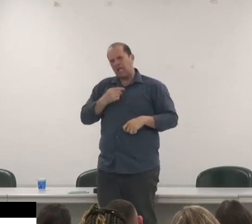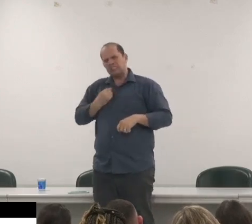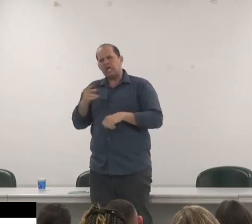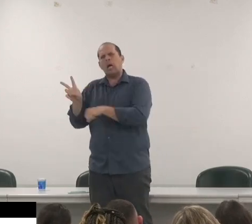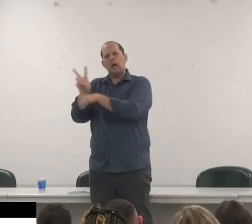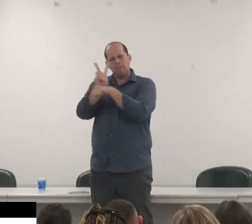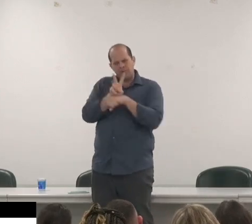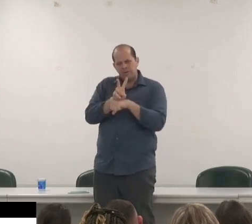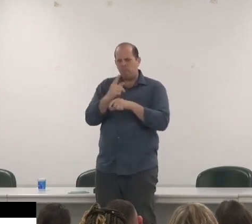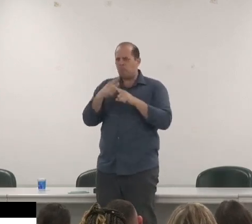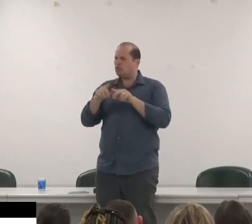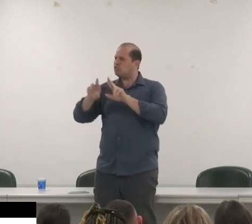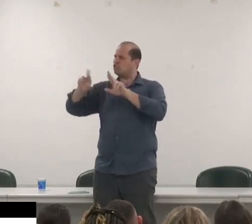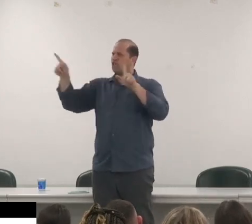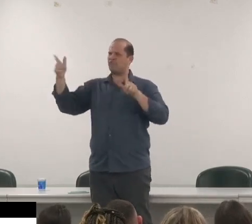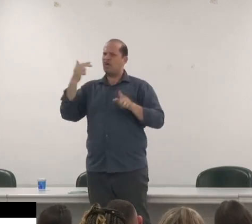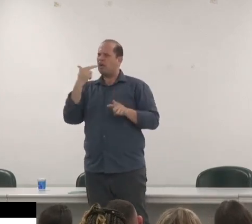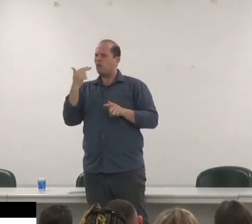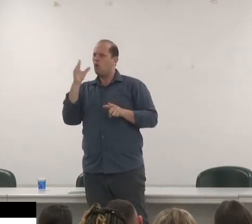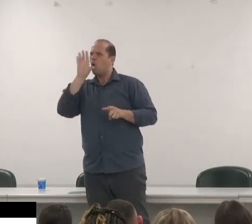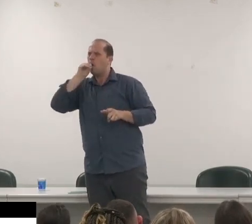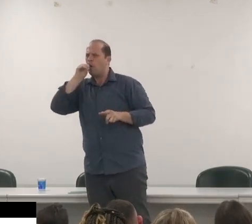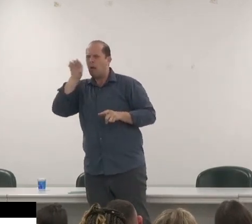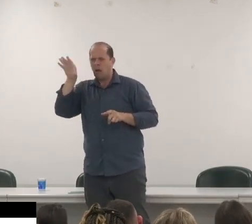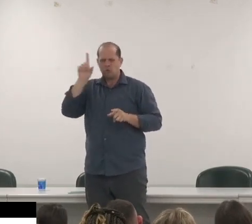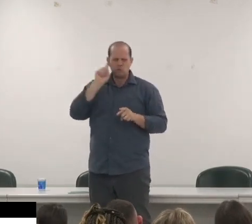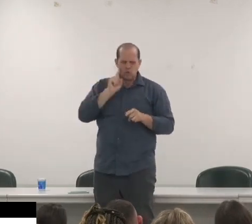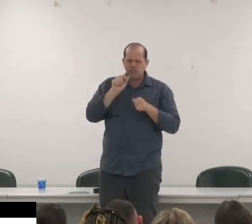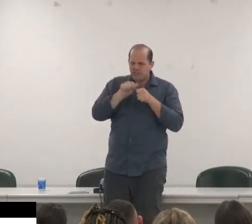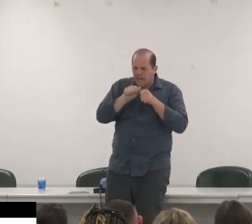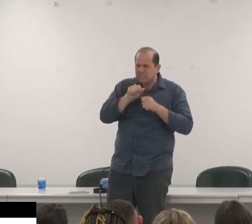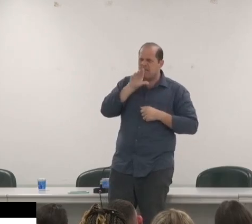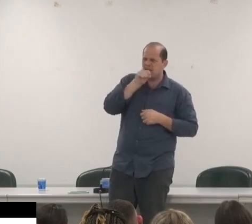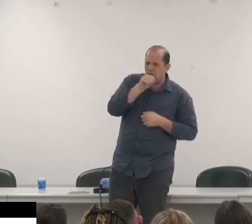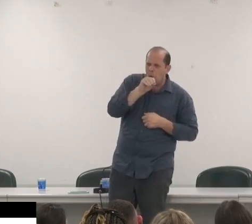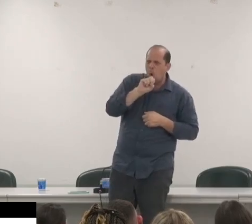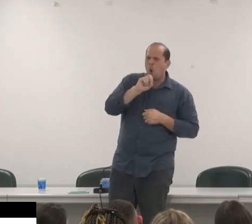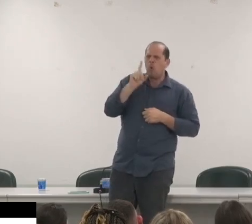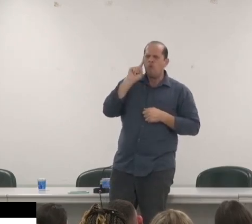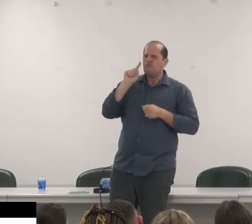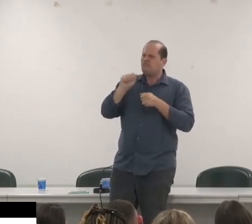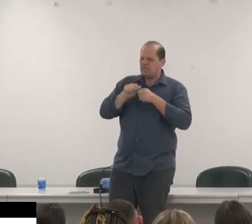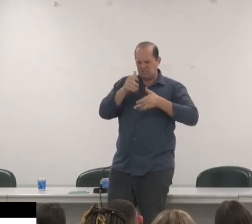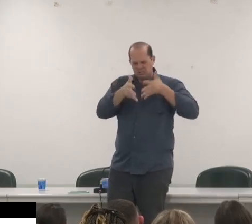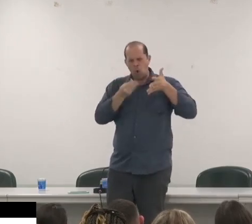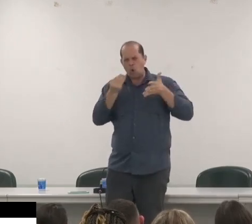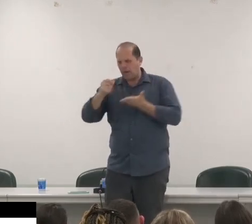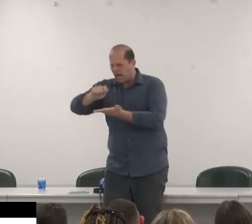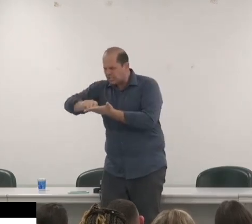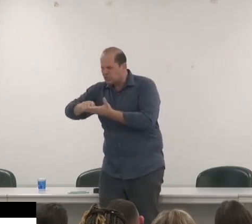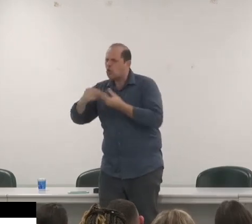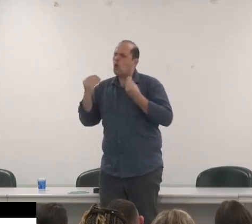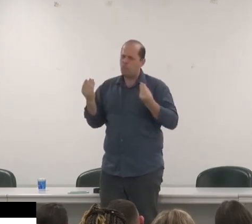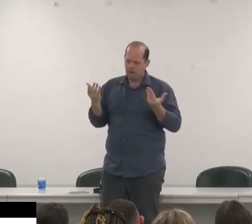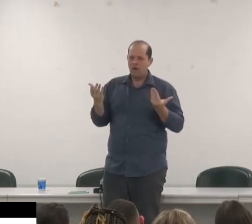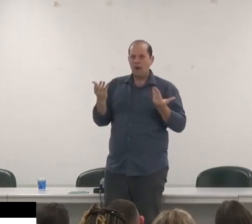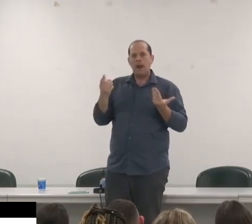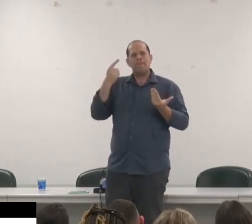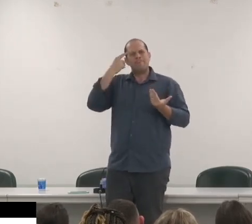de comunicação. E aí existem empréstimos, talvez vocês se perguntem, de uma língua oral para a língua de sinais, como isso